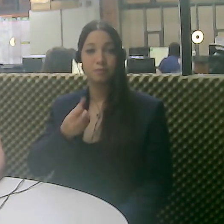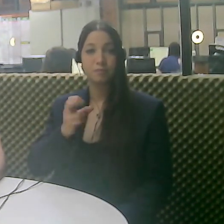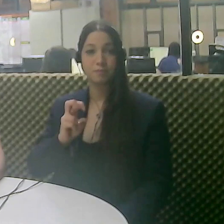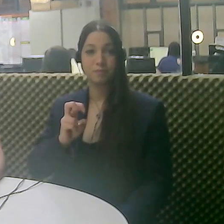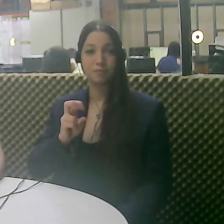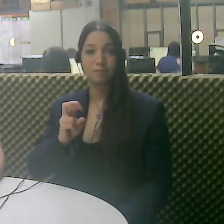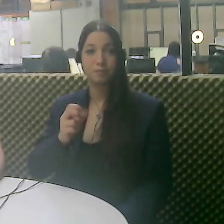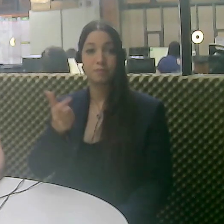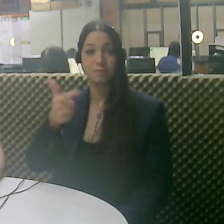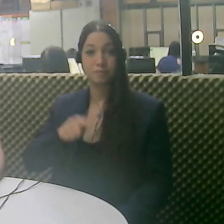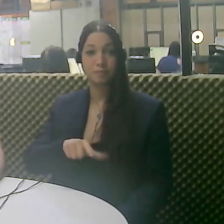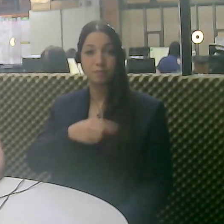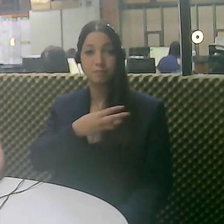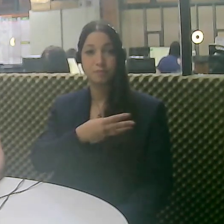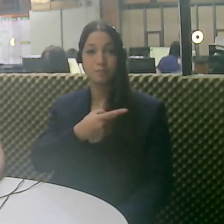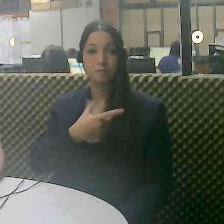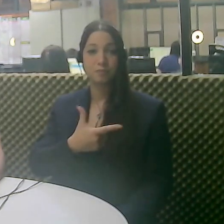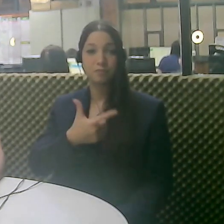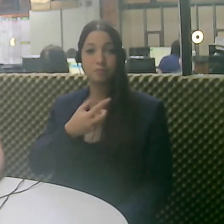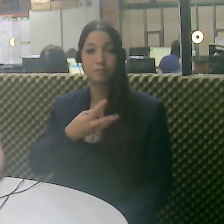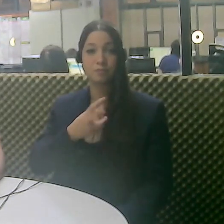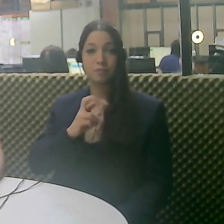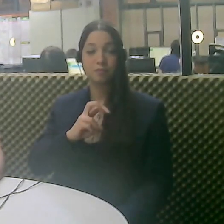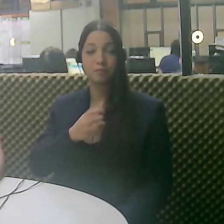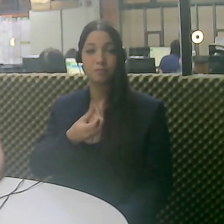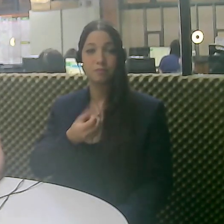3235-6165. Repetindo,